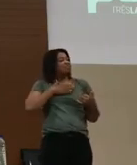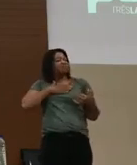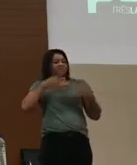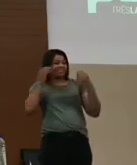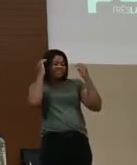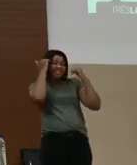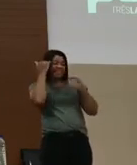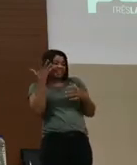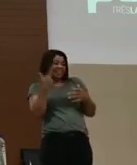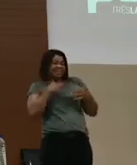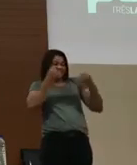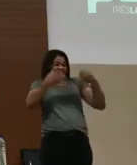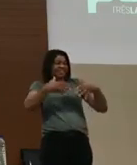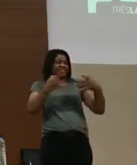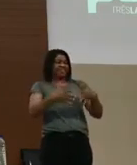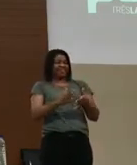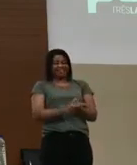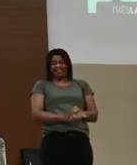né?